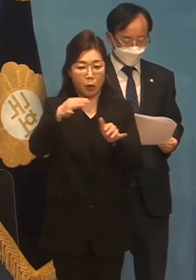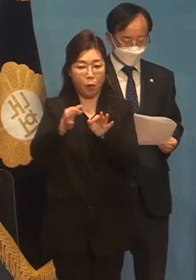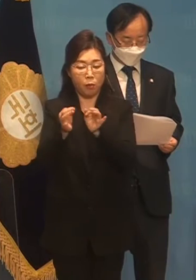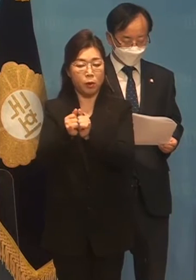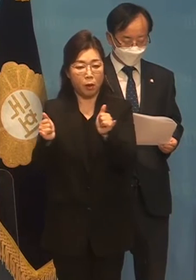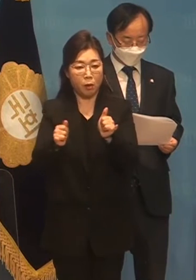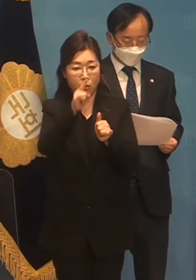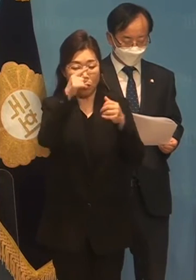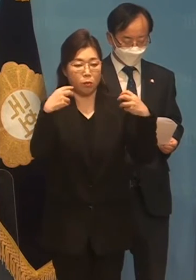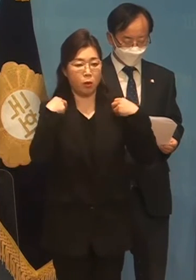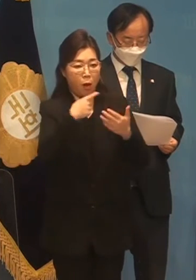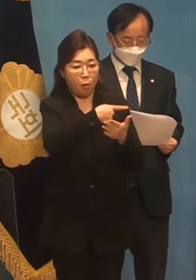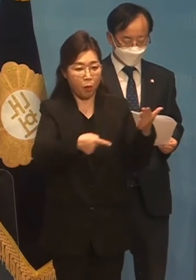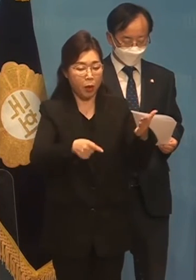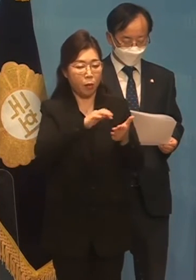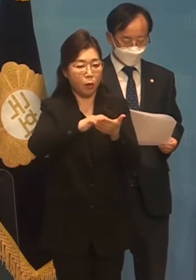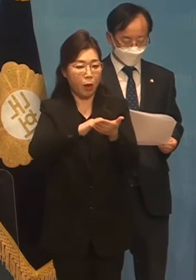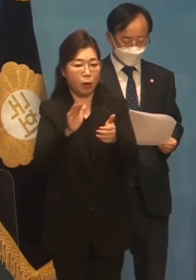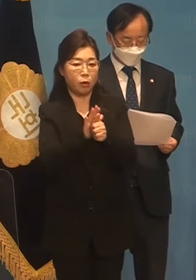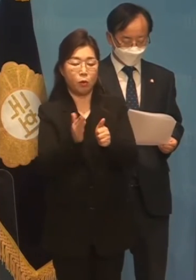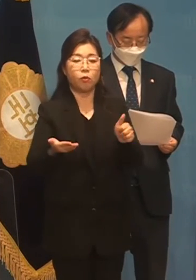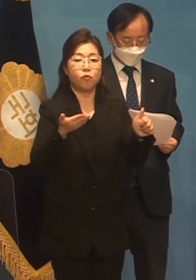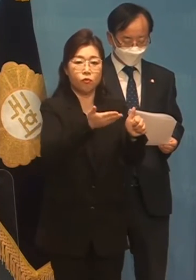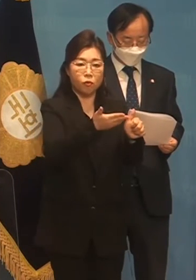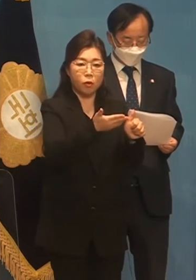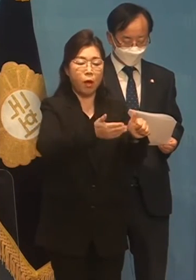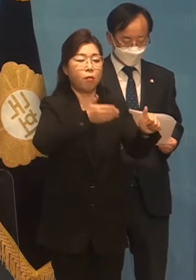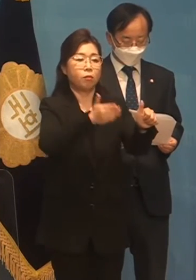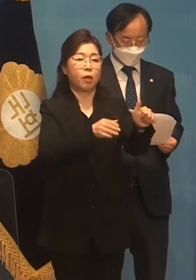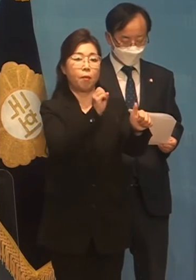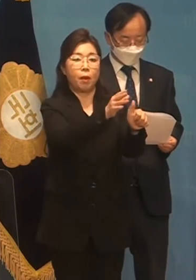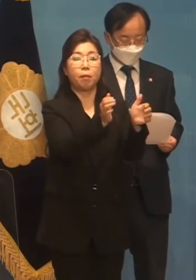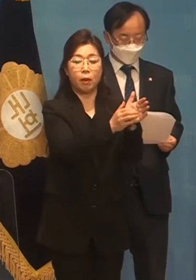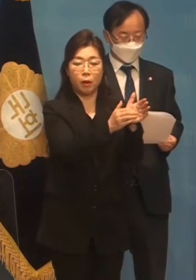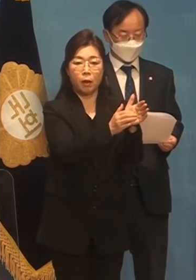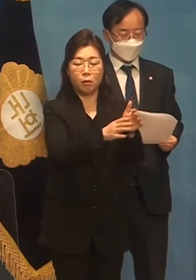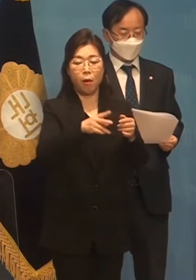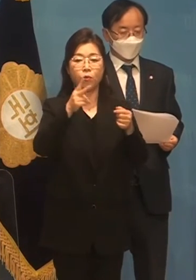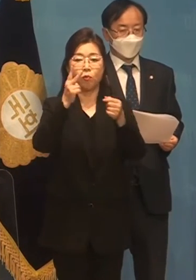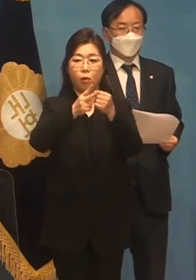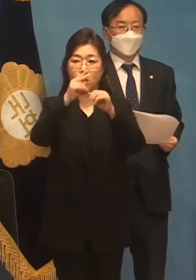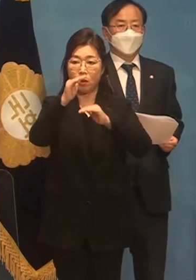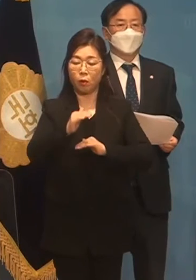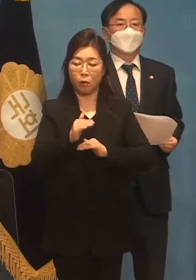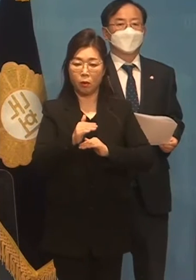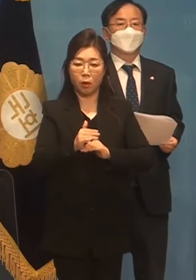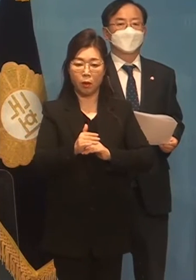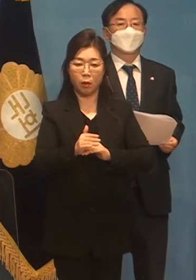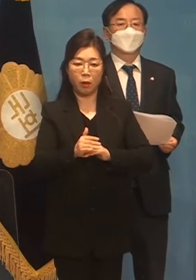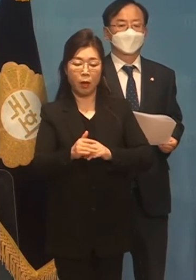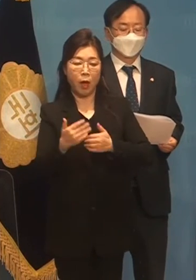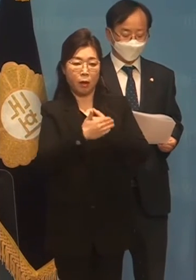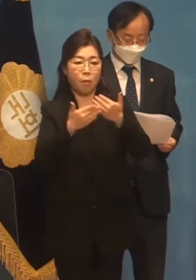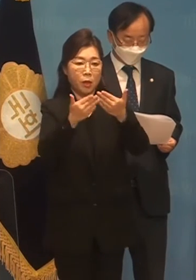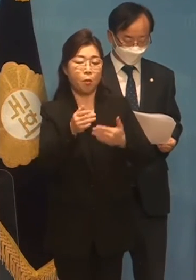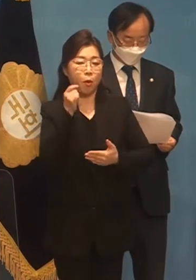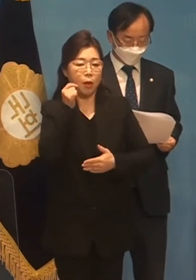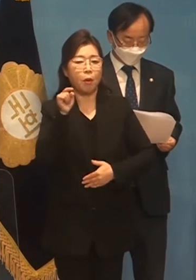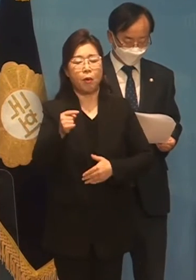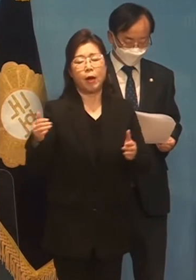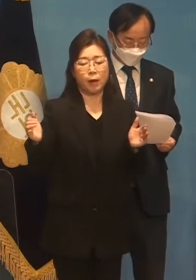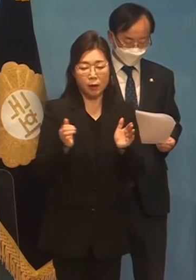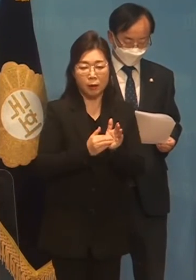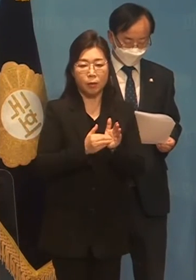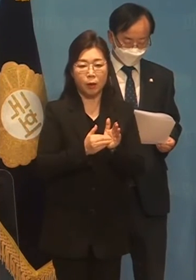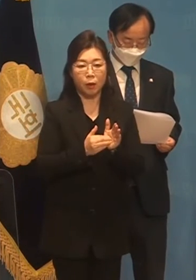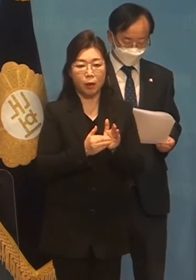대하여 정부가 보상 및 지원에 나설 것을 요구했습니다. 둘째, 사각지대 해소입니다.